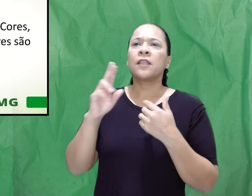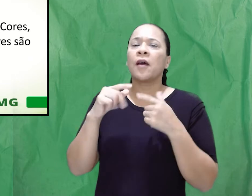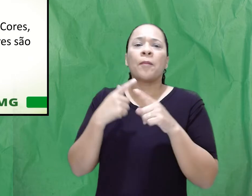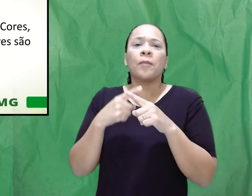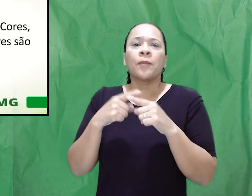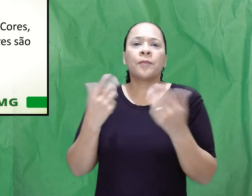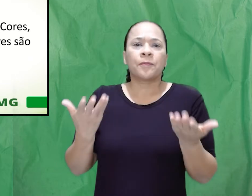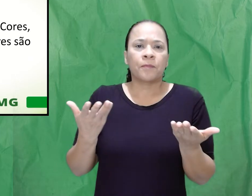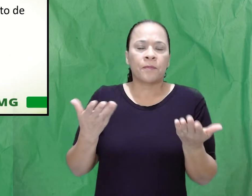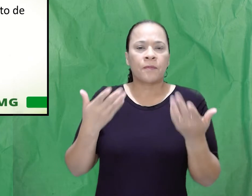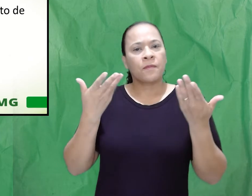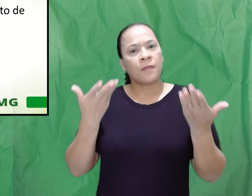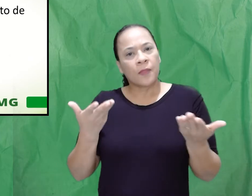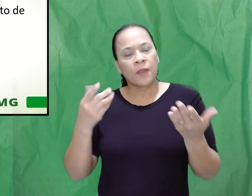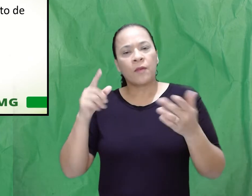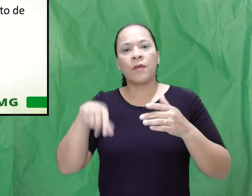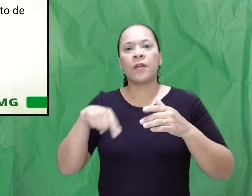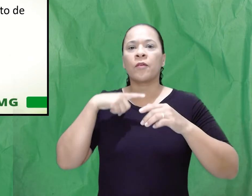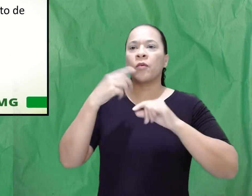site.